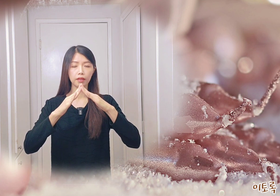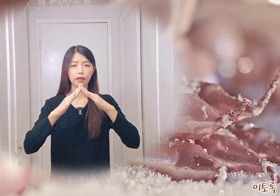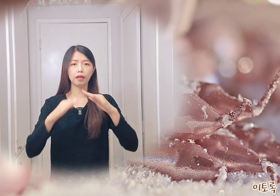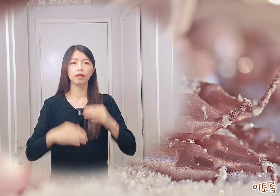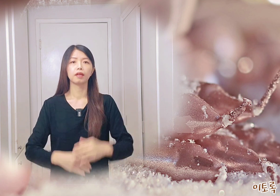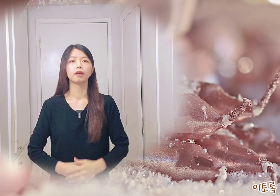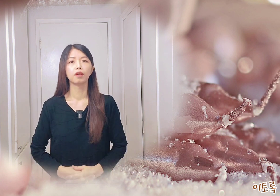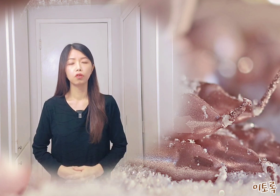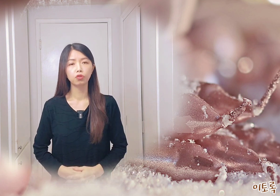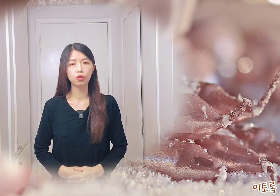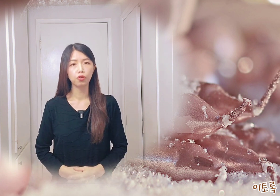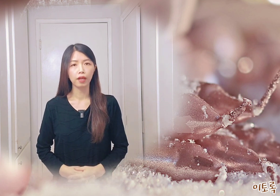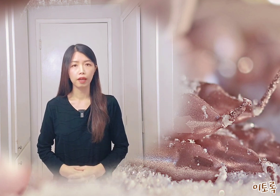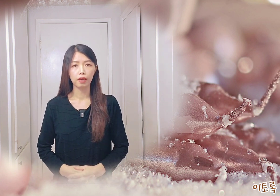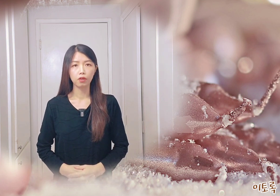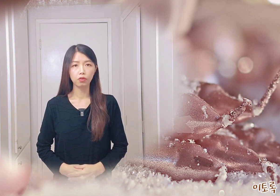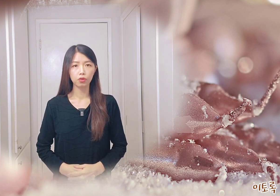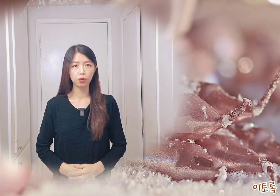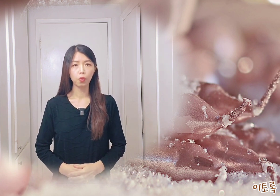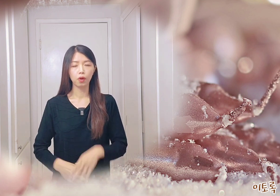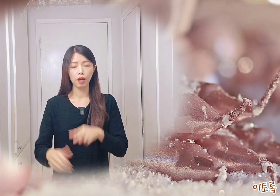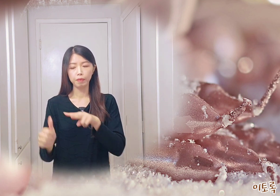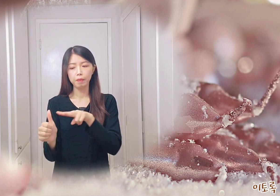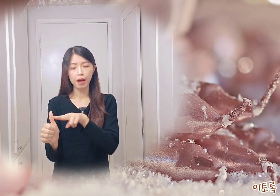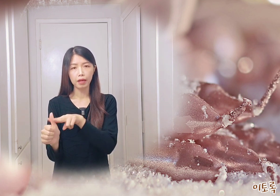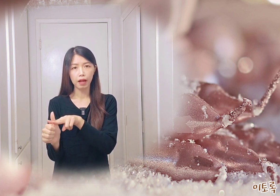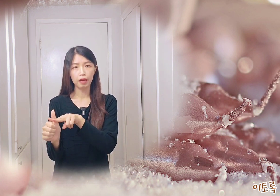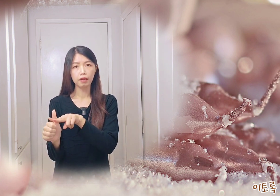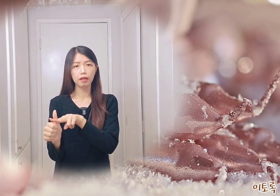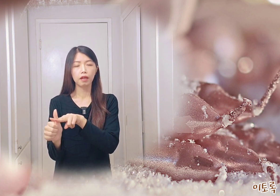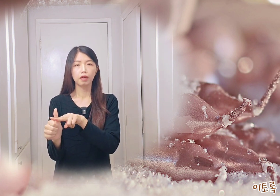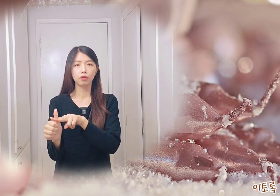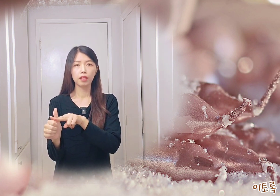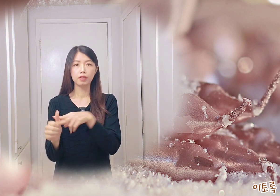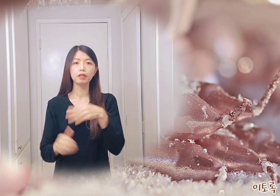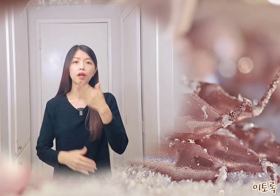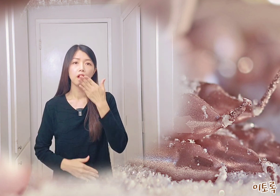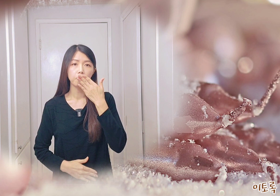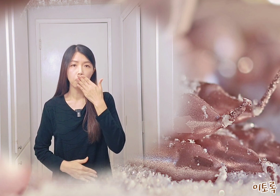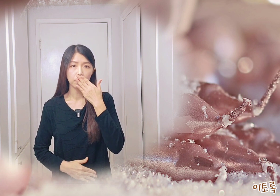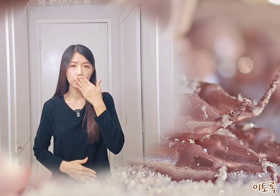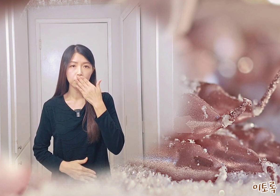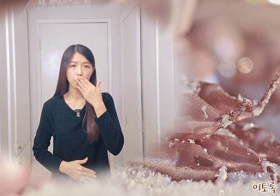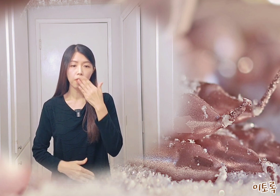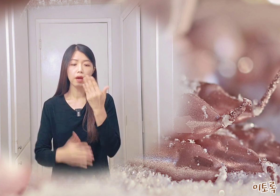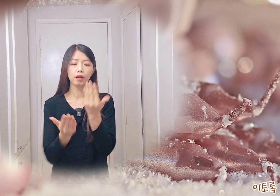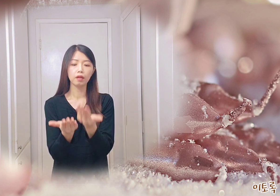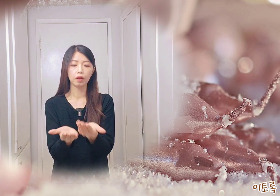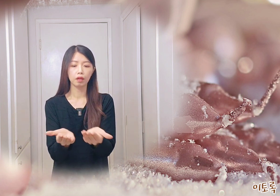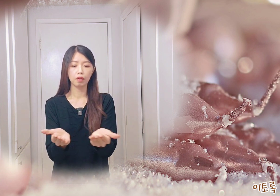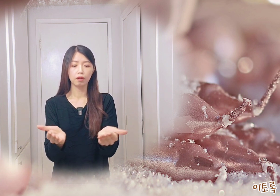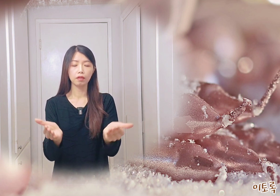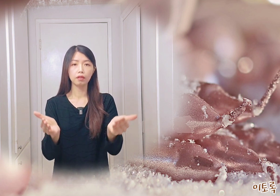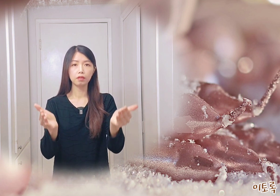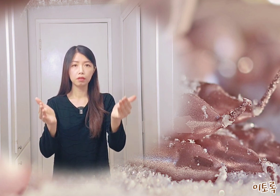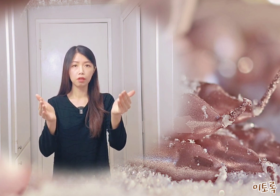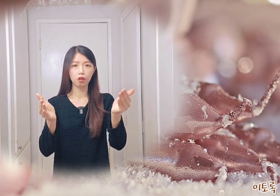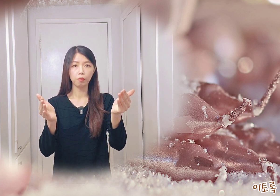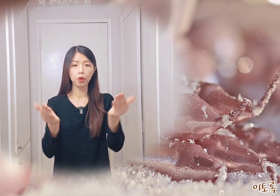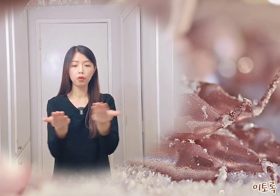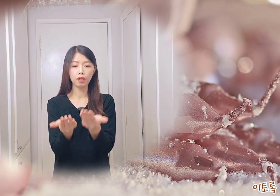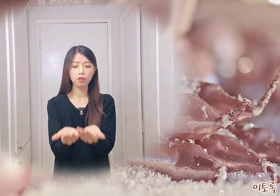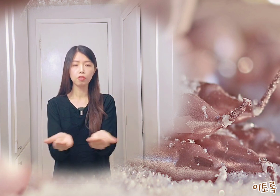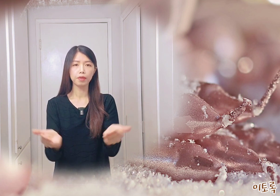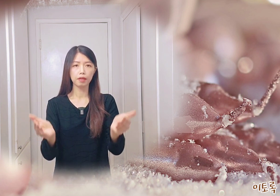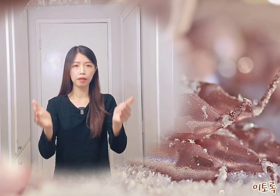마국간. 구유 안에. 구유도 앞에 말이랑, 그리고 사실은 먹다 수어와 이렇게